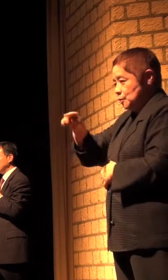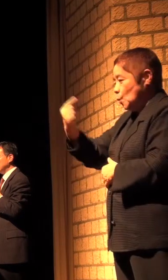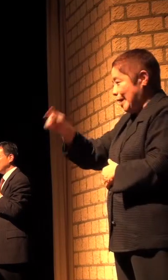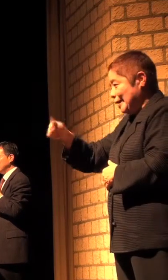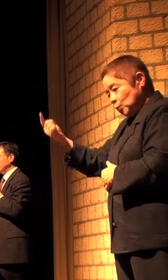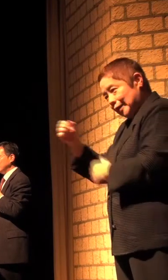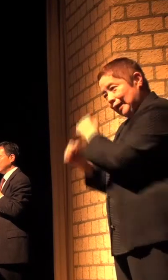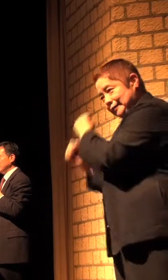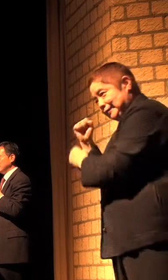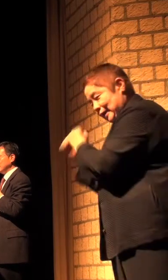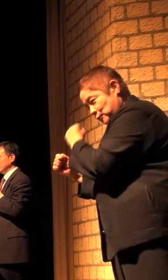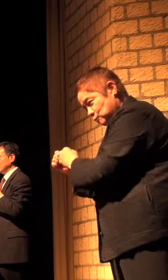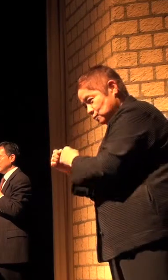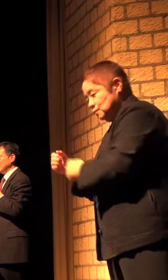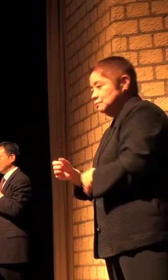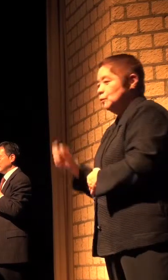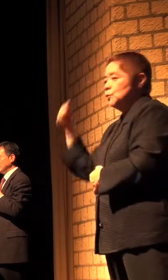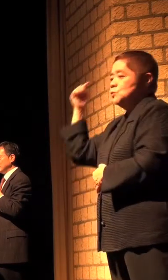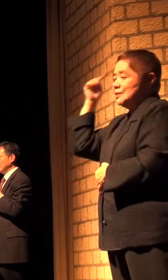くと。